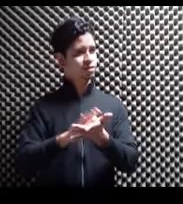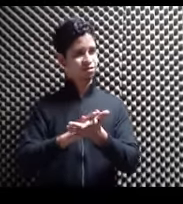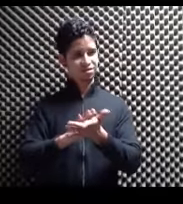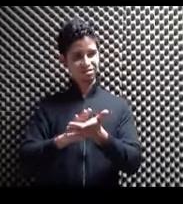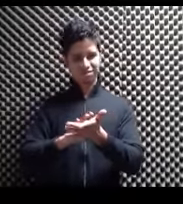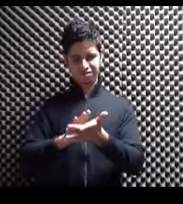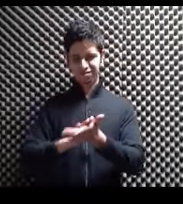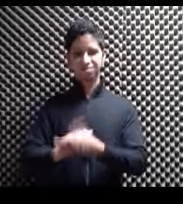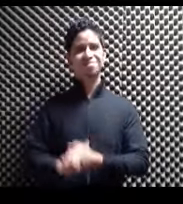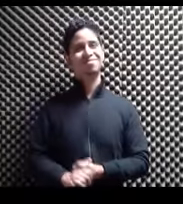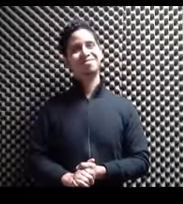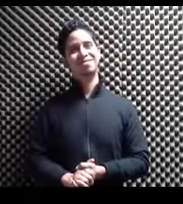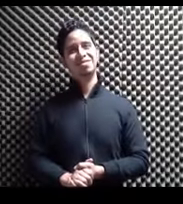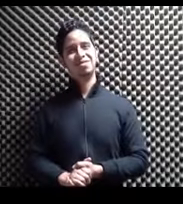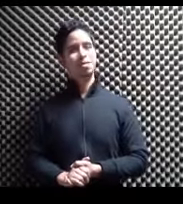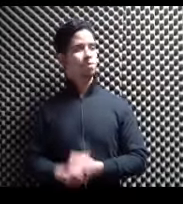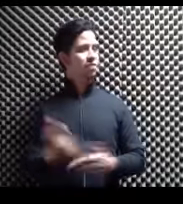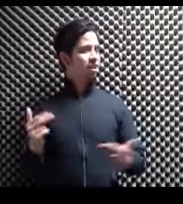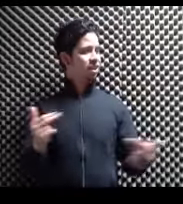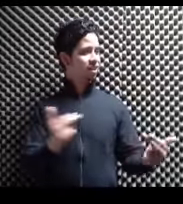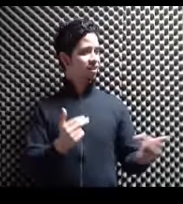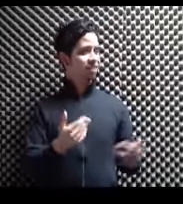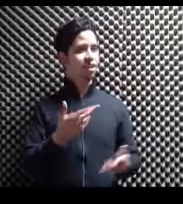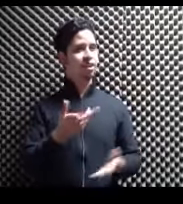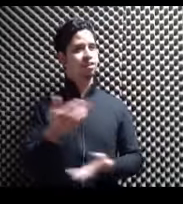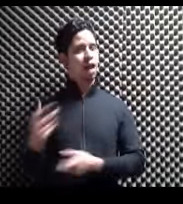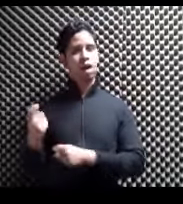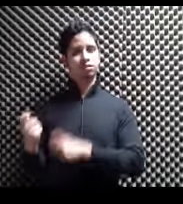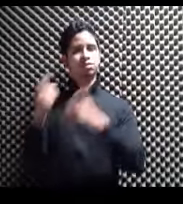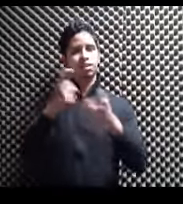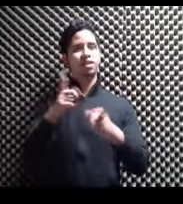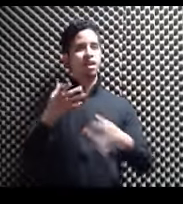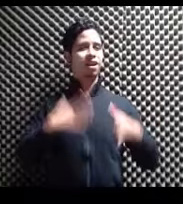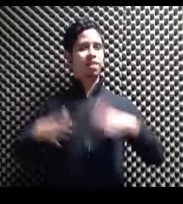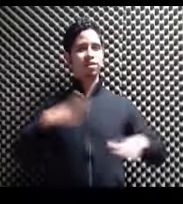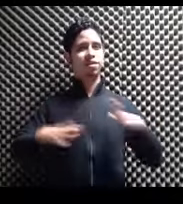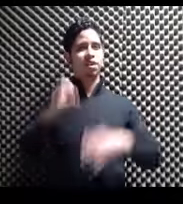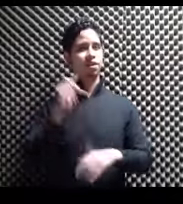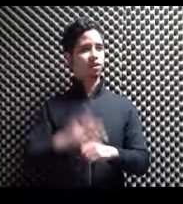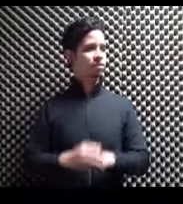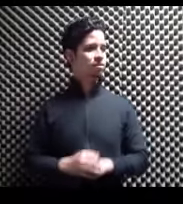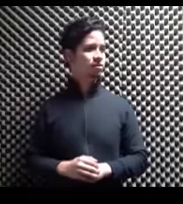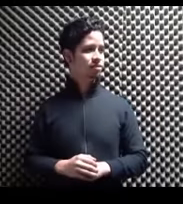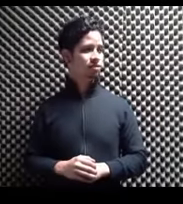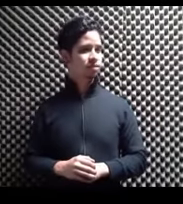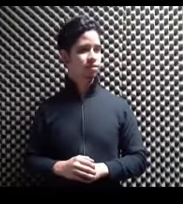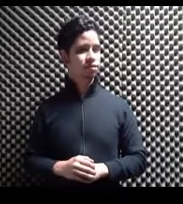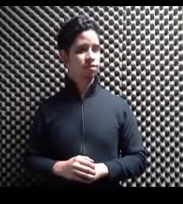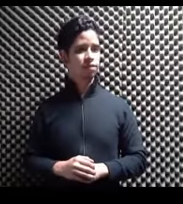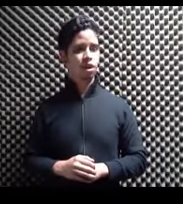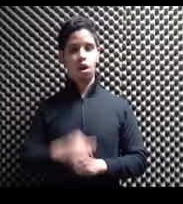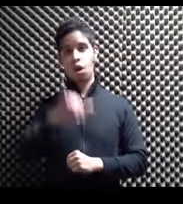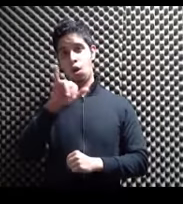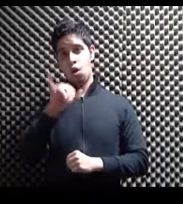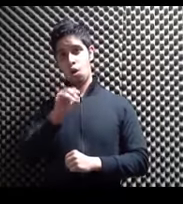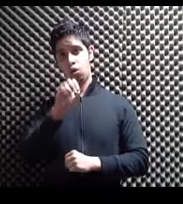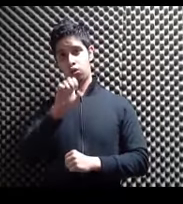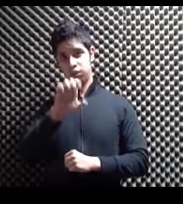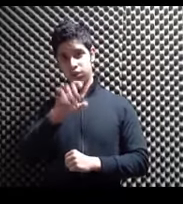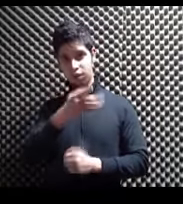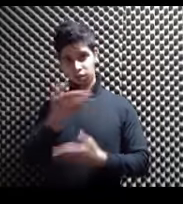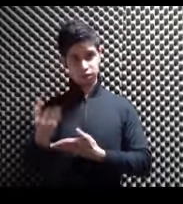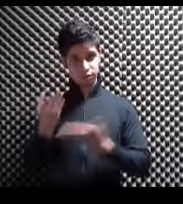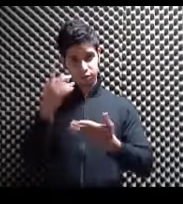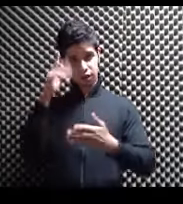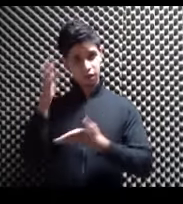¡Te ganaste la camiseta! Así que José está aquí para entregar la camiseta. Si esa es la que te gusta, pues